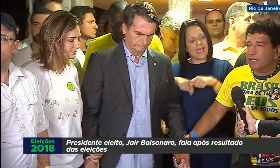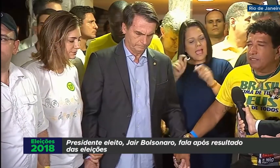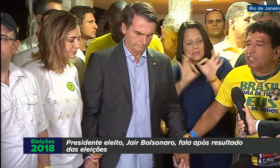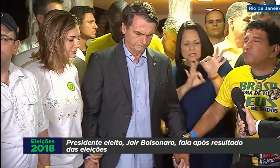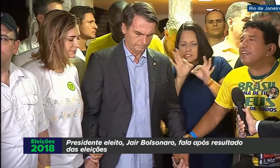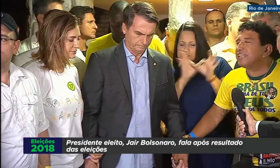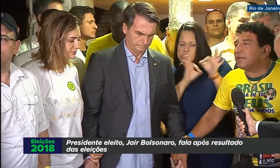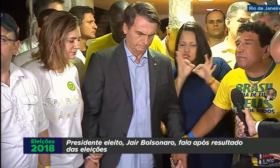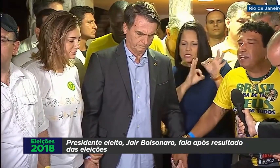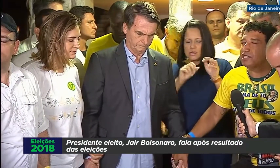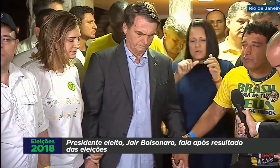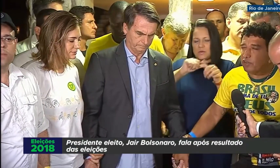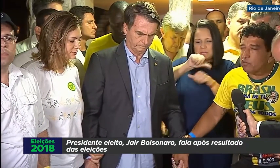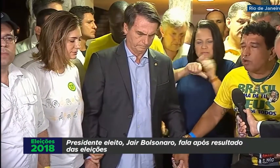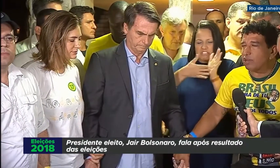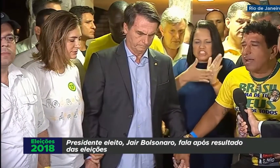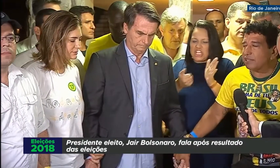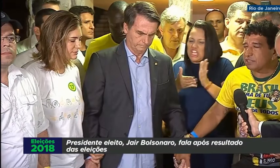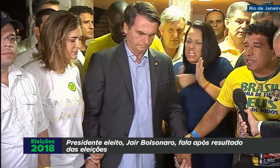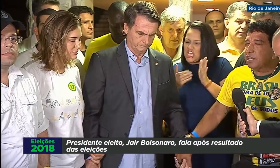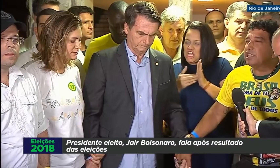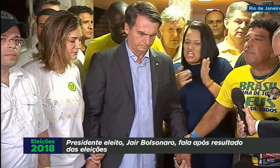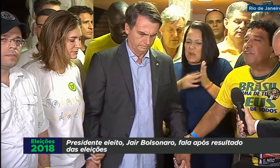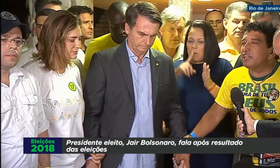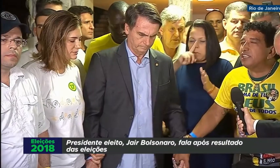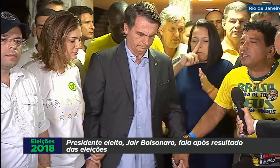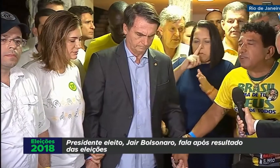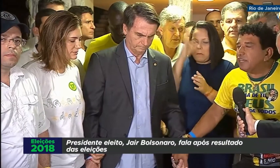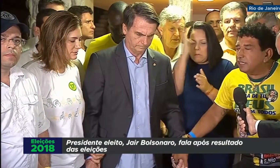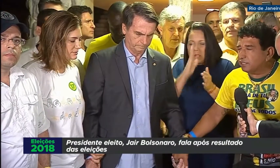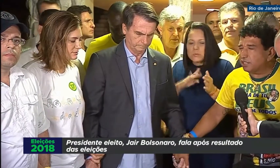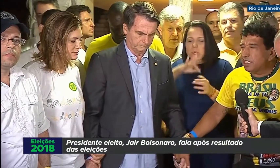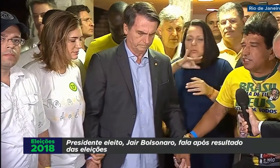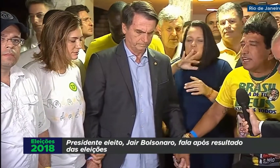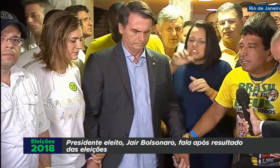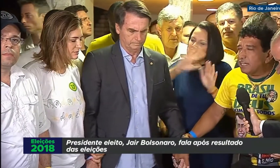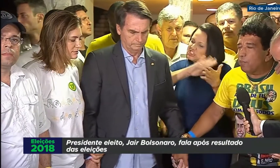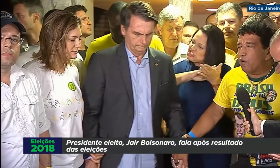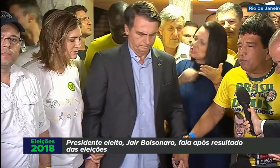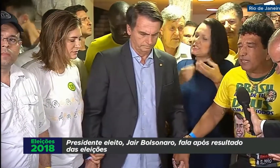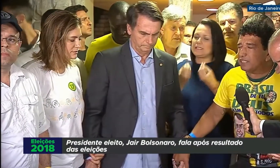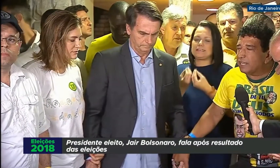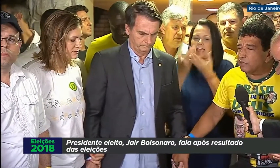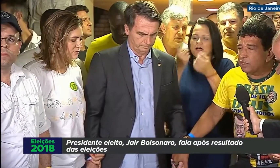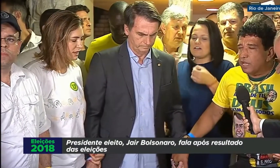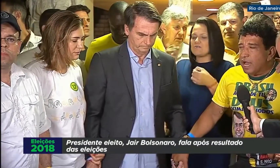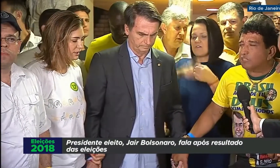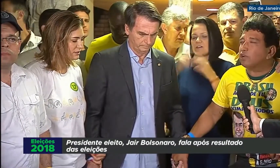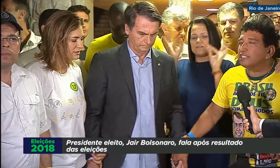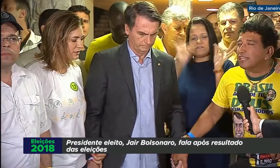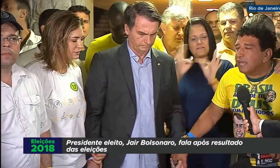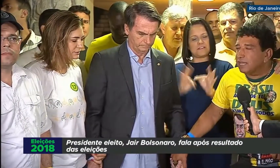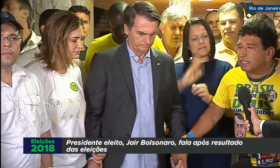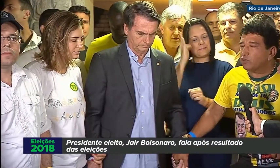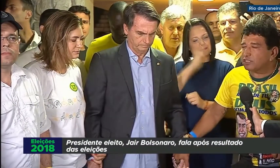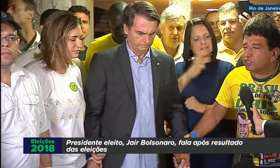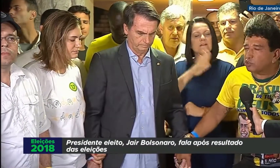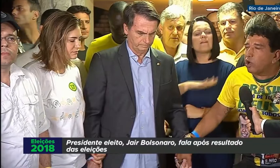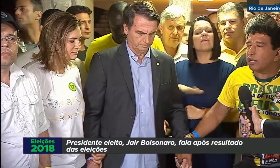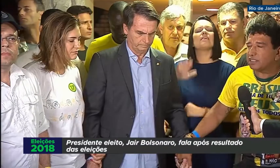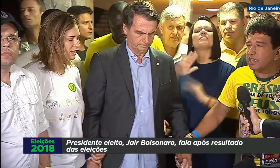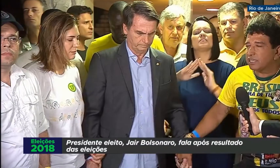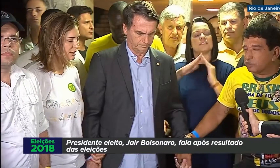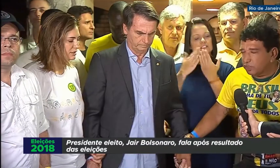reparar, desfazer minas que foram colocadas e devolver dias felizes de alegria ao povo brasileiro, às nossas crianças, às